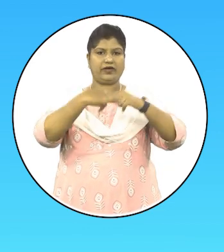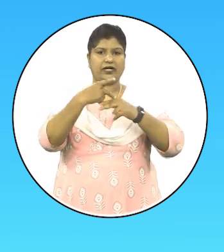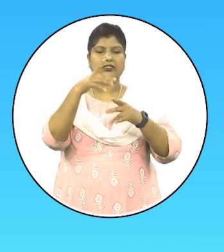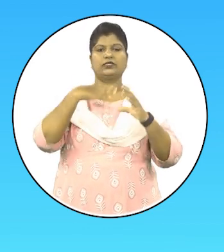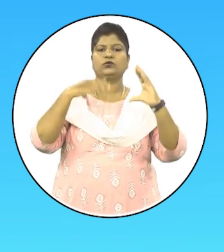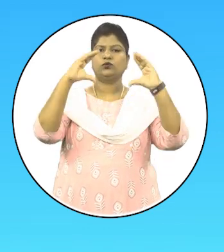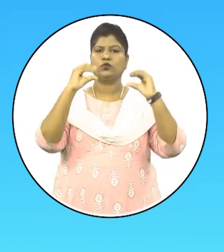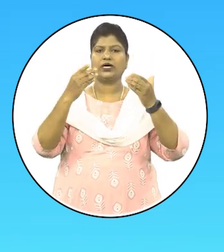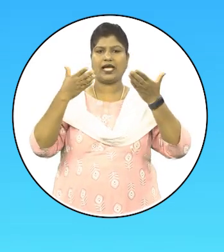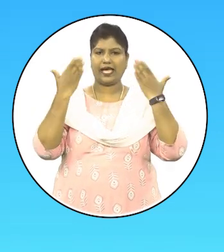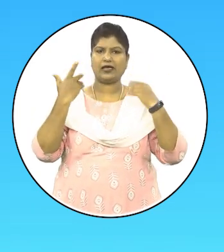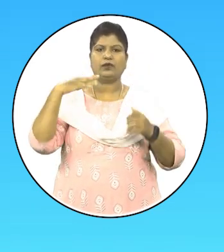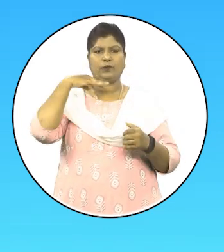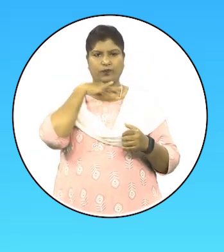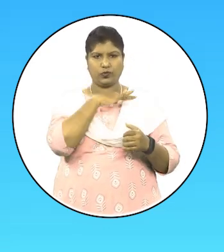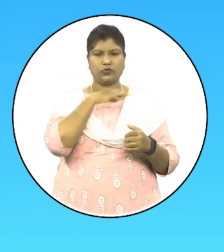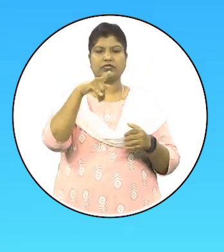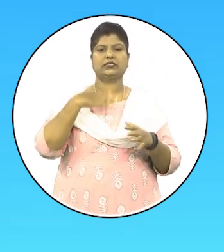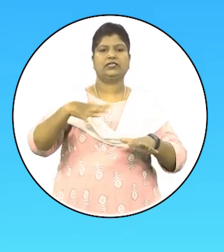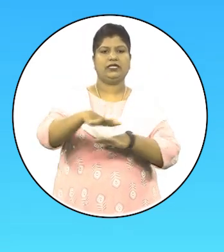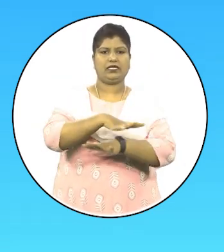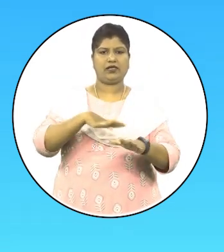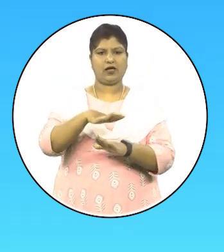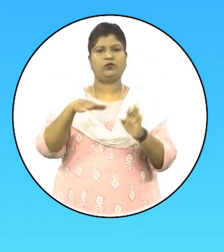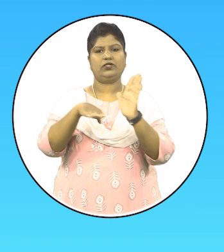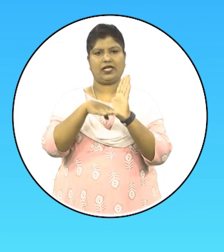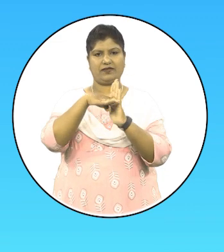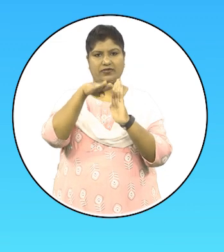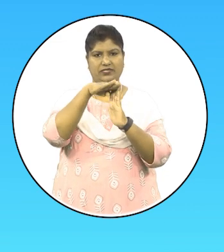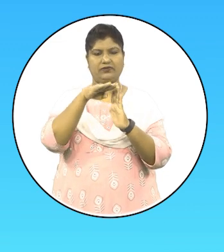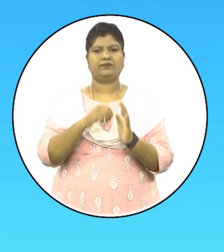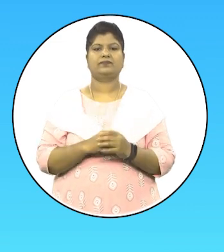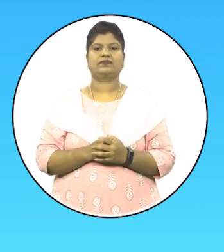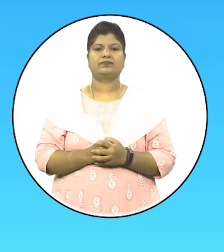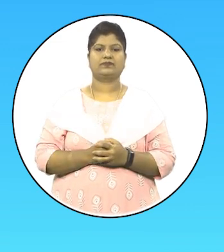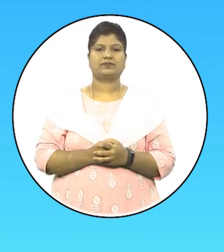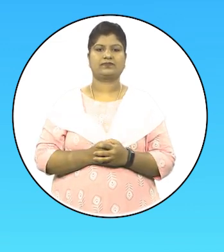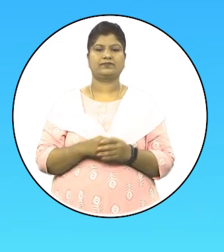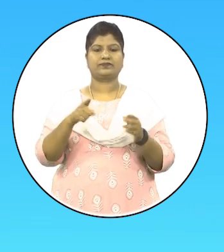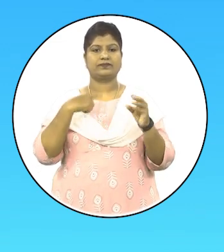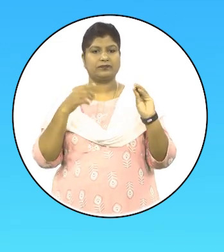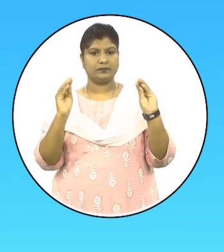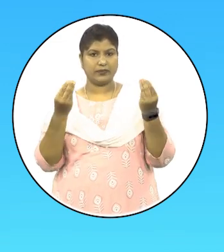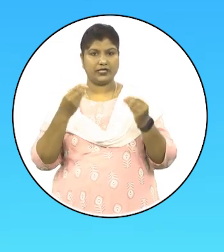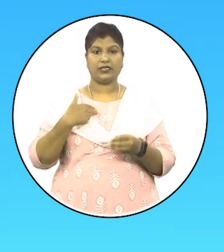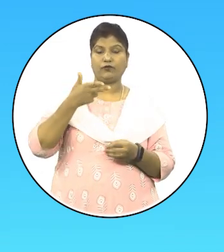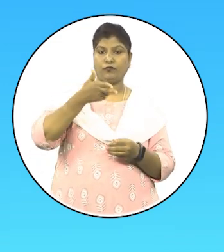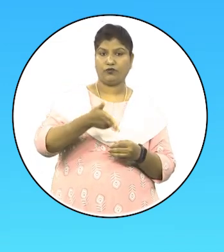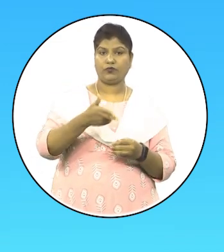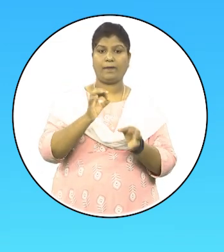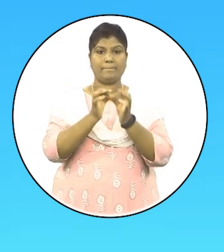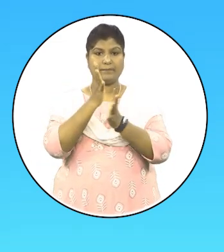सभी कारखानों में लंबी चिमनियों का उपयोग करना। घरों और उद्योगों